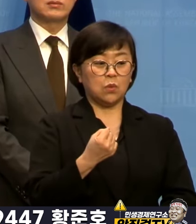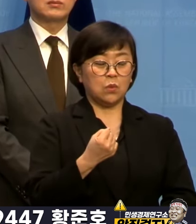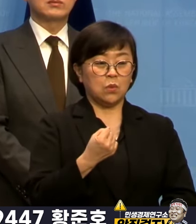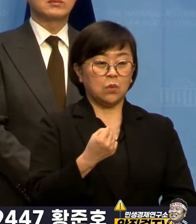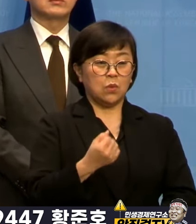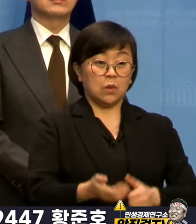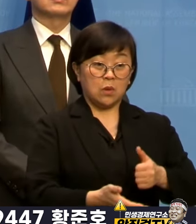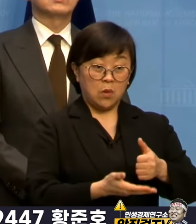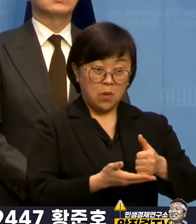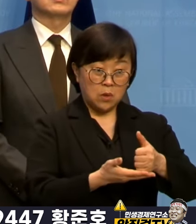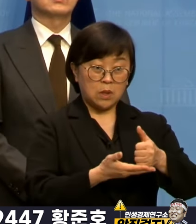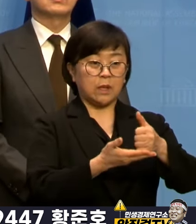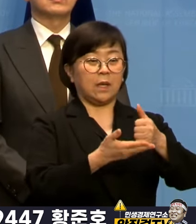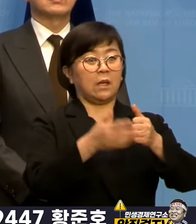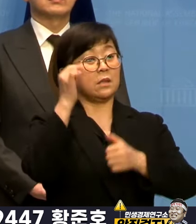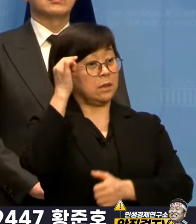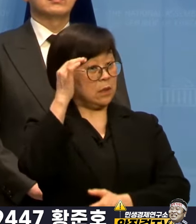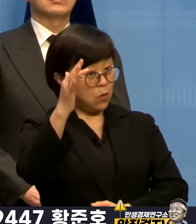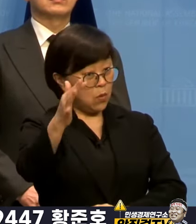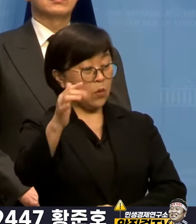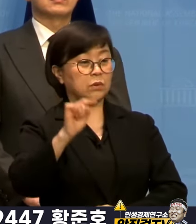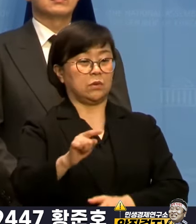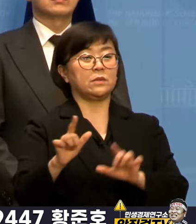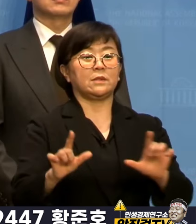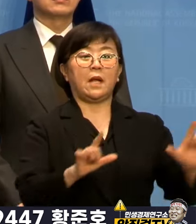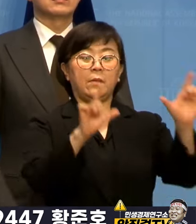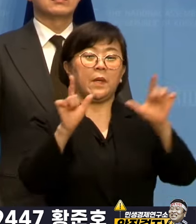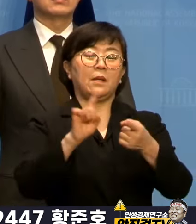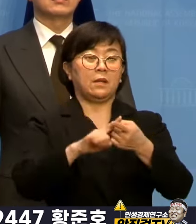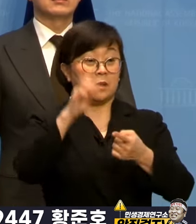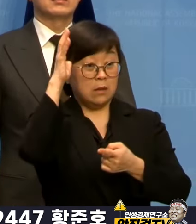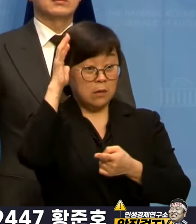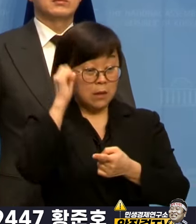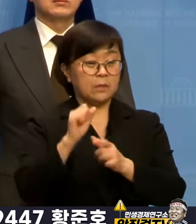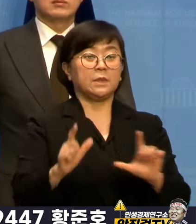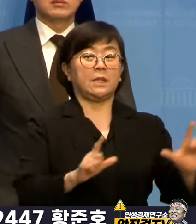경건하게 그들을 추모하고 또 그들의 생을 기리고 있는데 이렇게